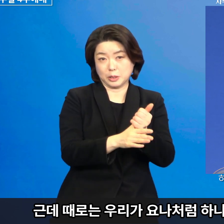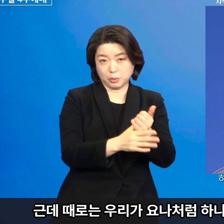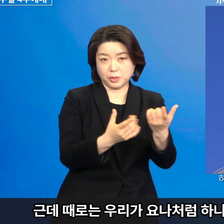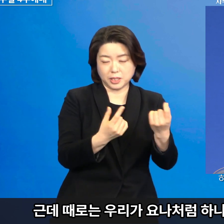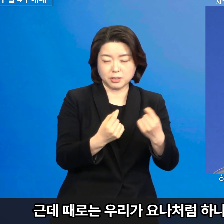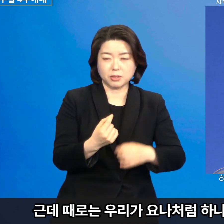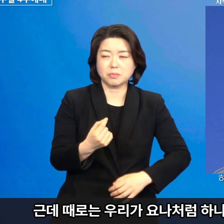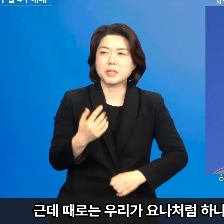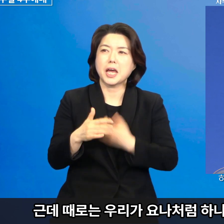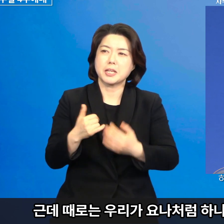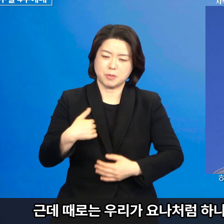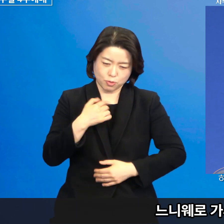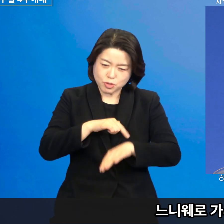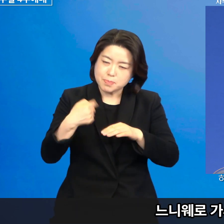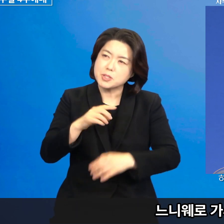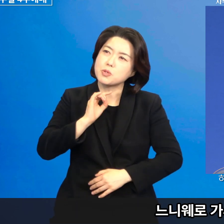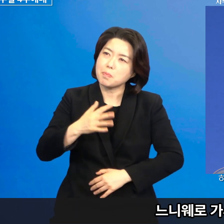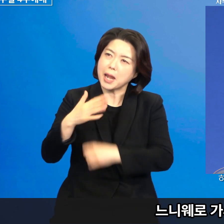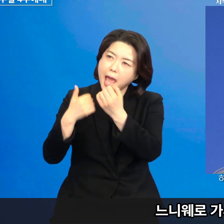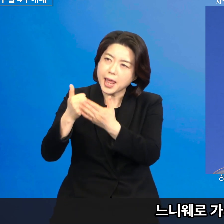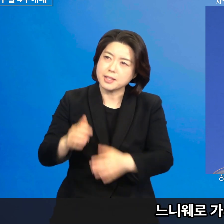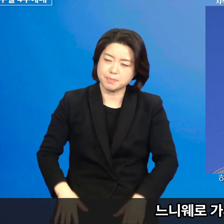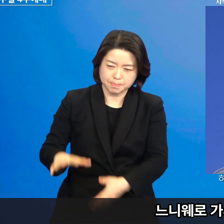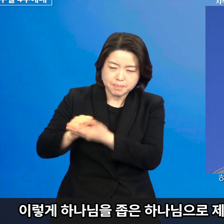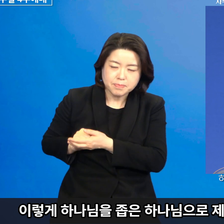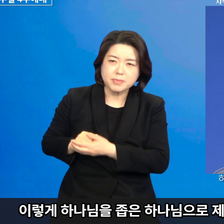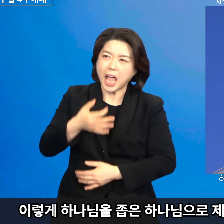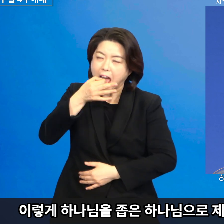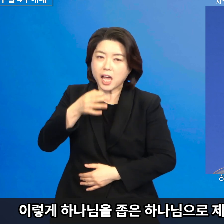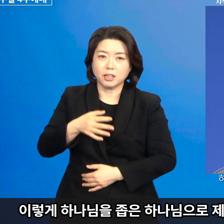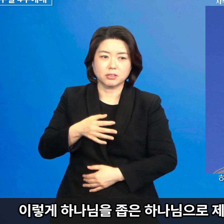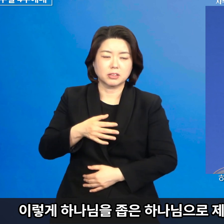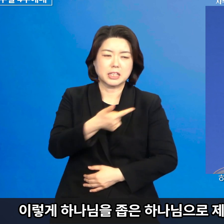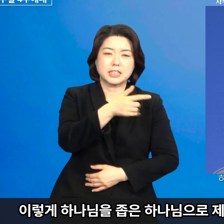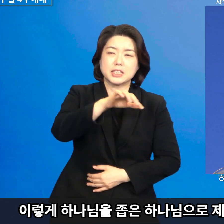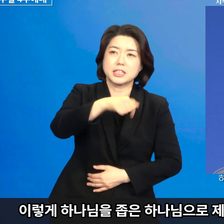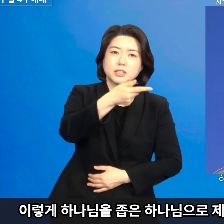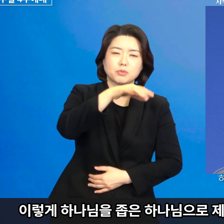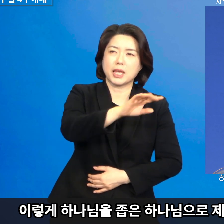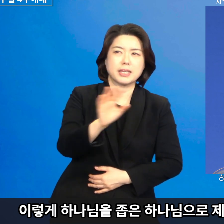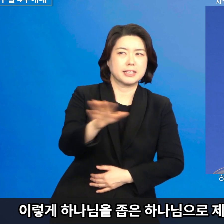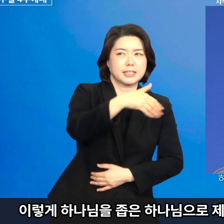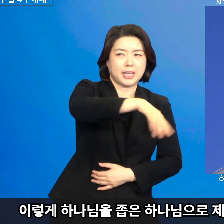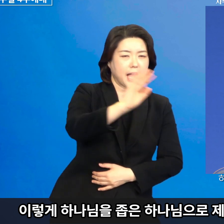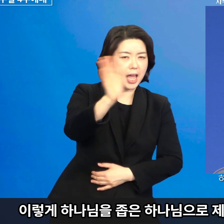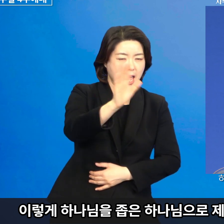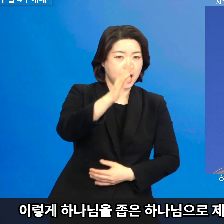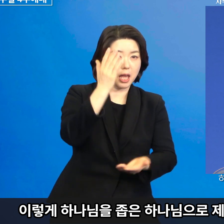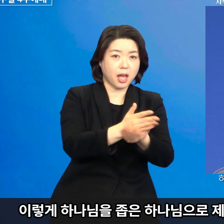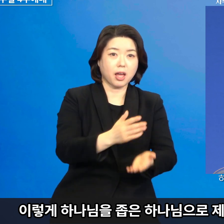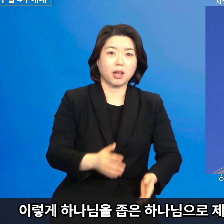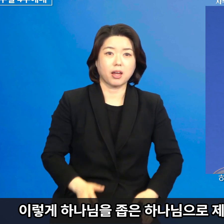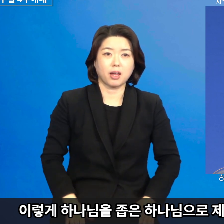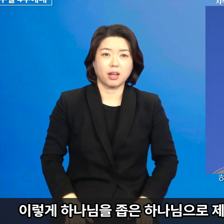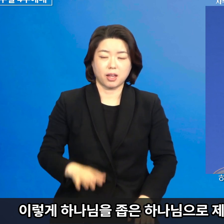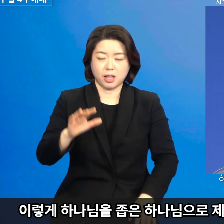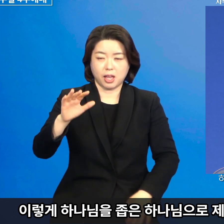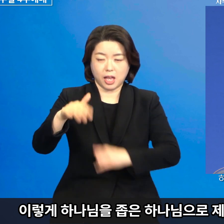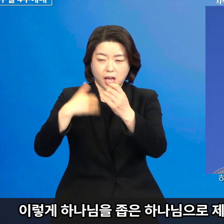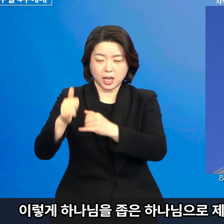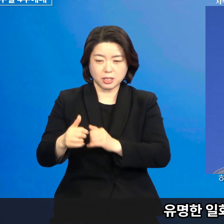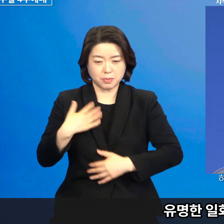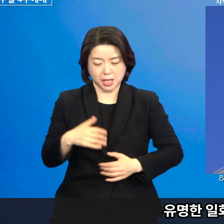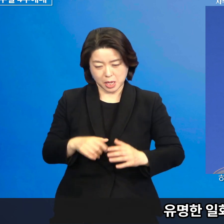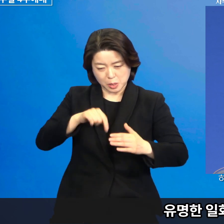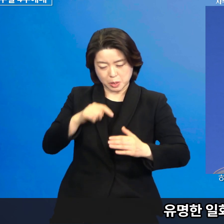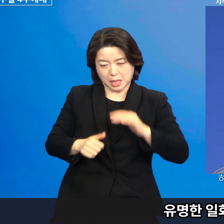우리 민족만의 하나님이야, 니느웨로 가서는 안 돼, 이렇게 하나님을 좁은 하나님으로 제한시킬 때가 얼마나 많은지